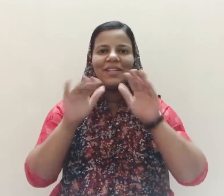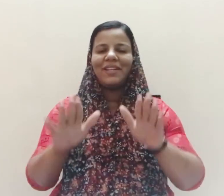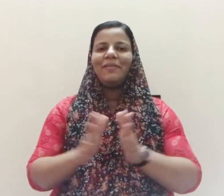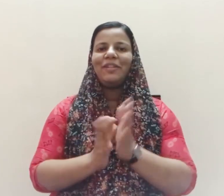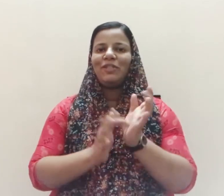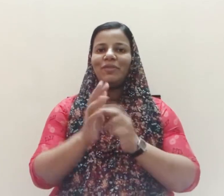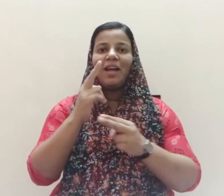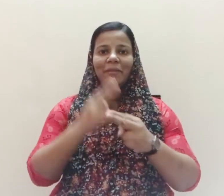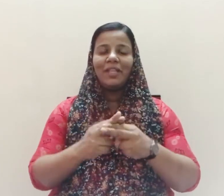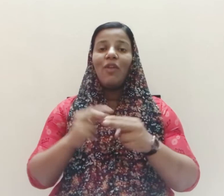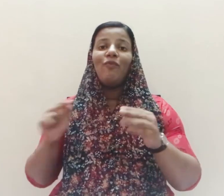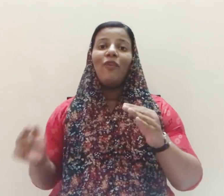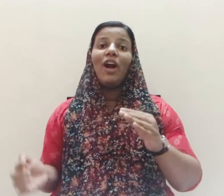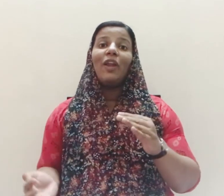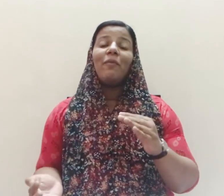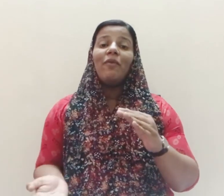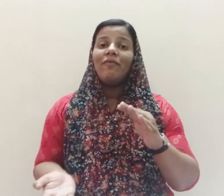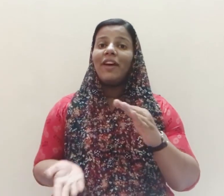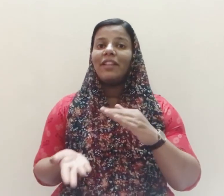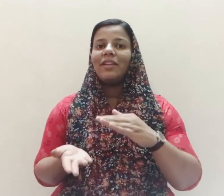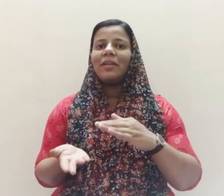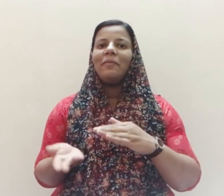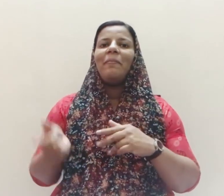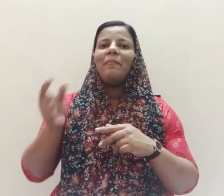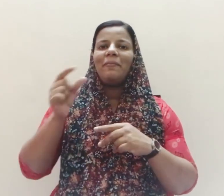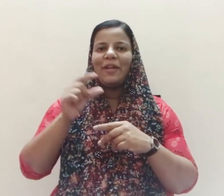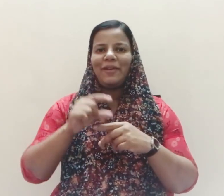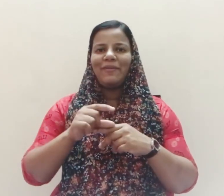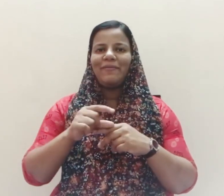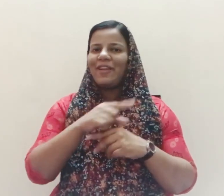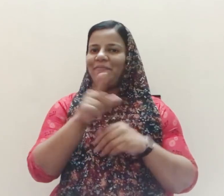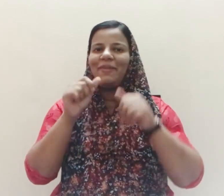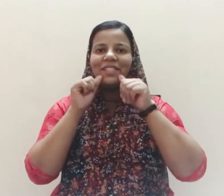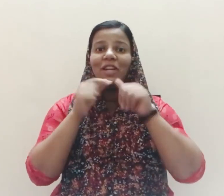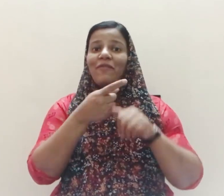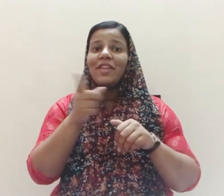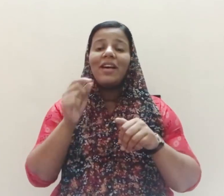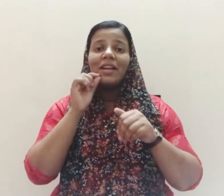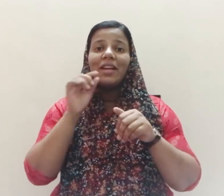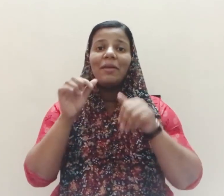യേശു ക്രിസ്തുവിൻ്റെ നാമത്തിൽ നമ്മൾ വളരും, വർദ്ധിക്കും, നമ്മൾ പെരുകും. വി ആർ ബ്ലെസ്ഡ്, വി ആർ റിയലി